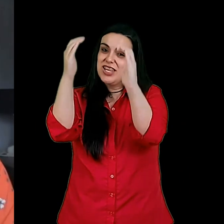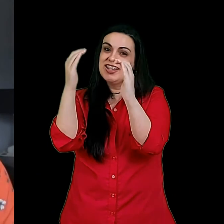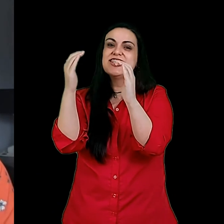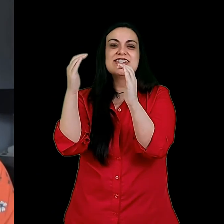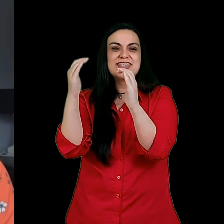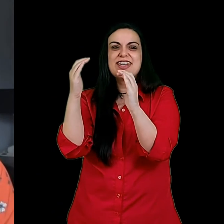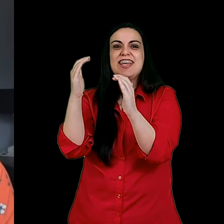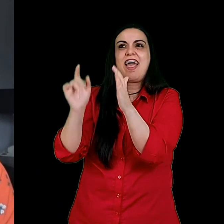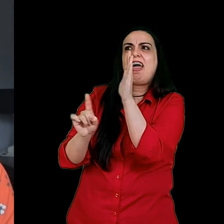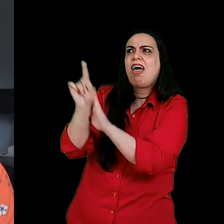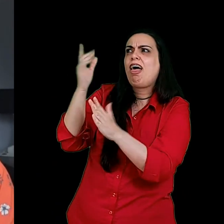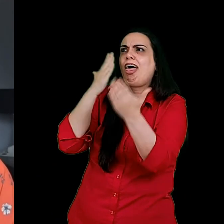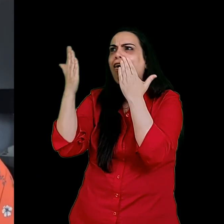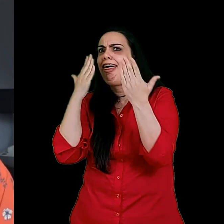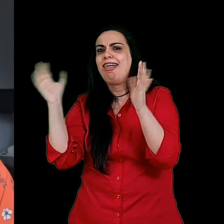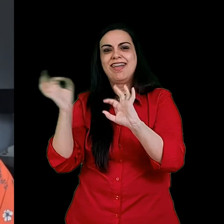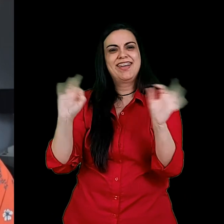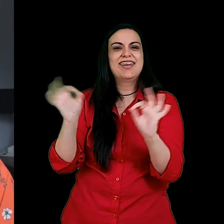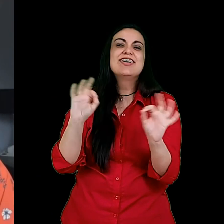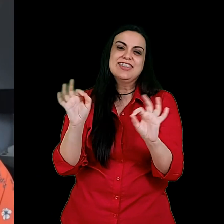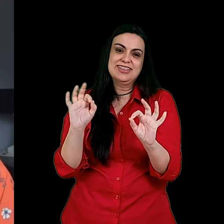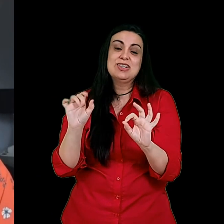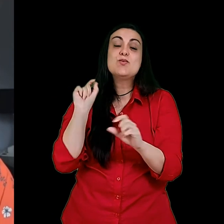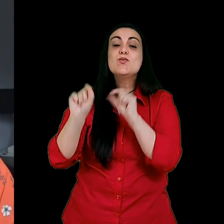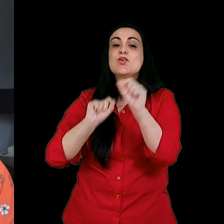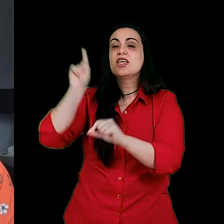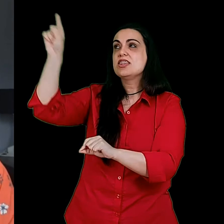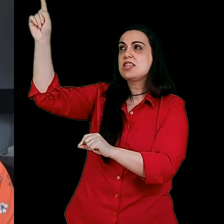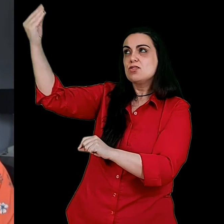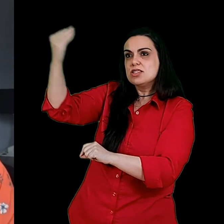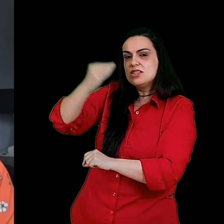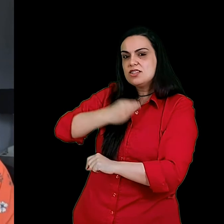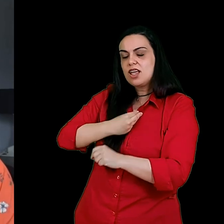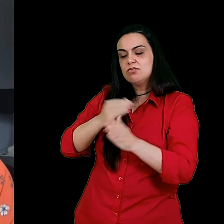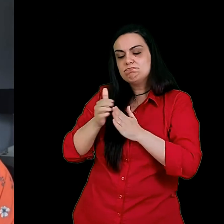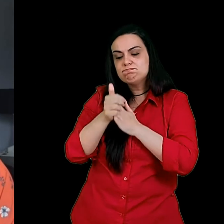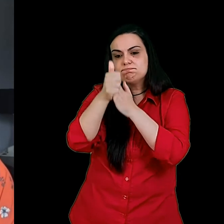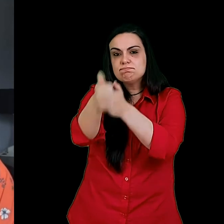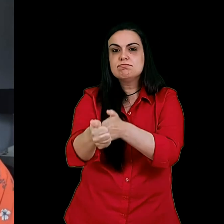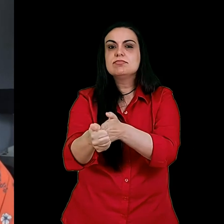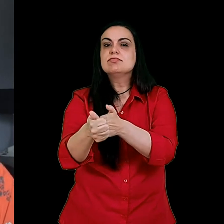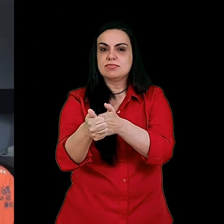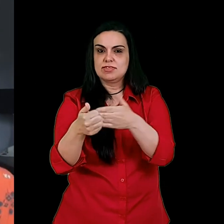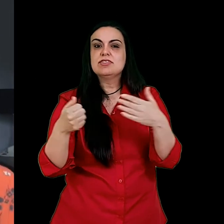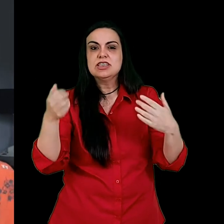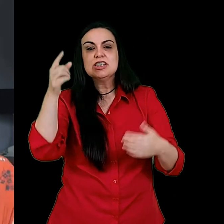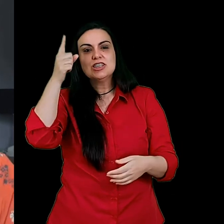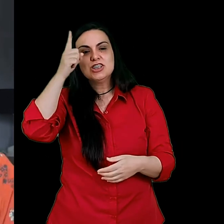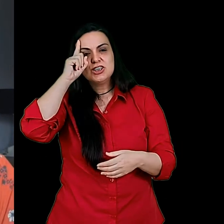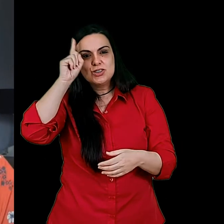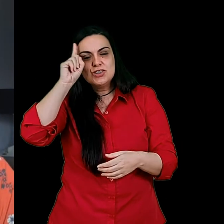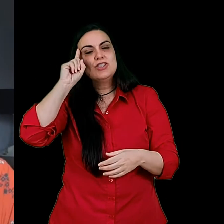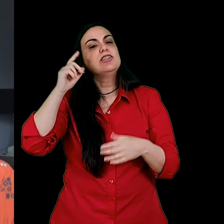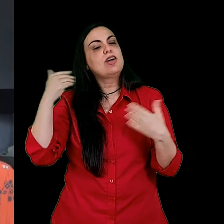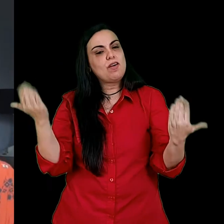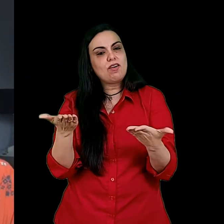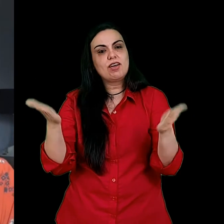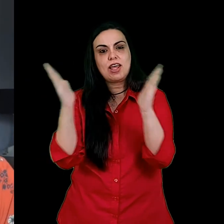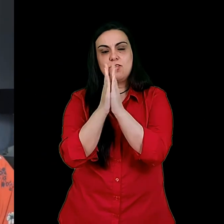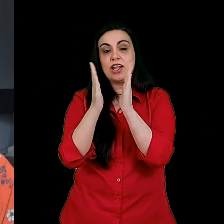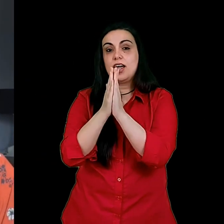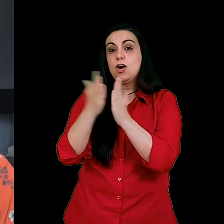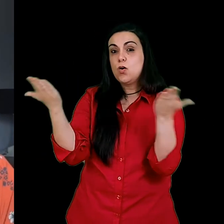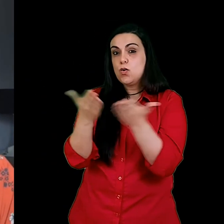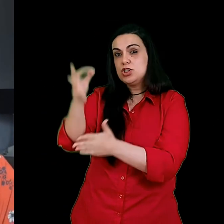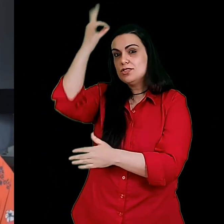obedecer sem questionar aquilo que Deus tem me dado de direção para esses dias, e eu quero orar. E hoje o Espírito Santo me